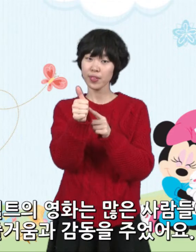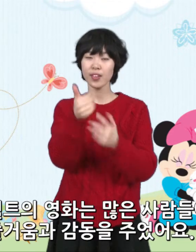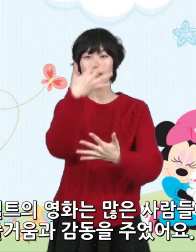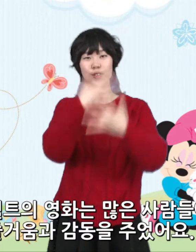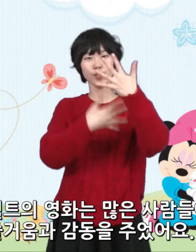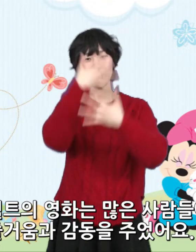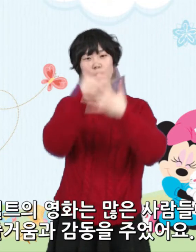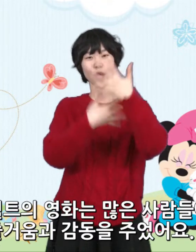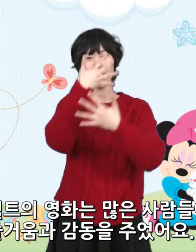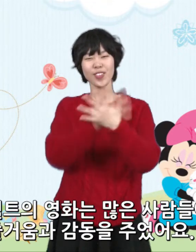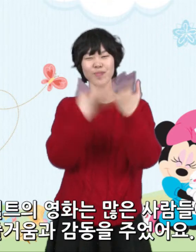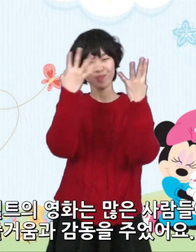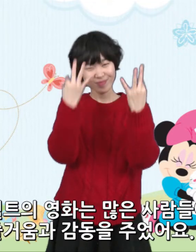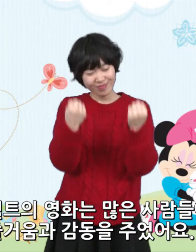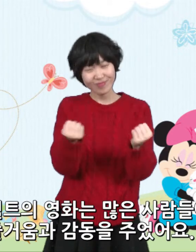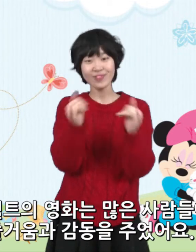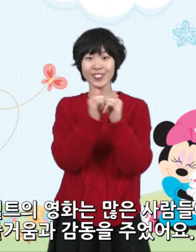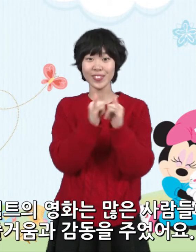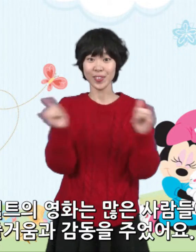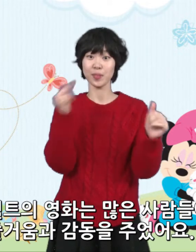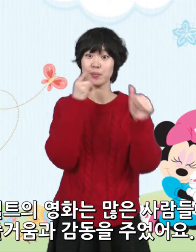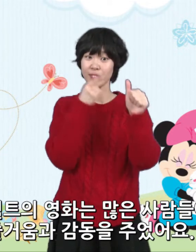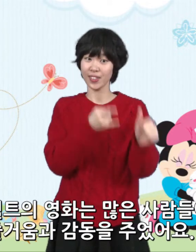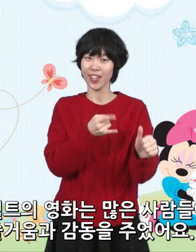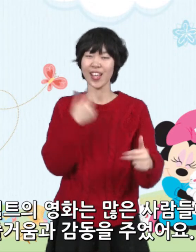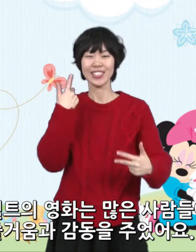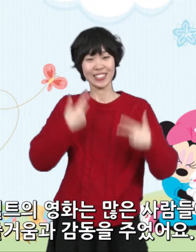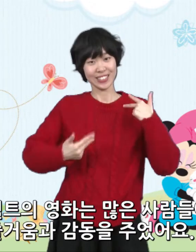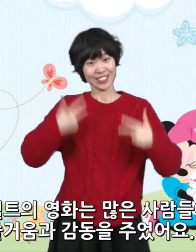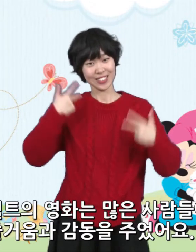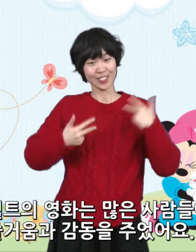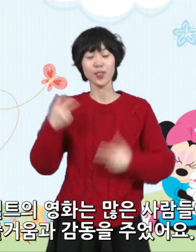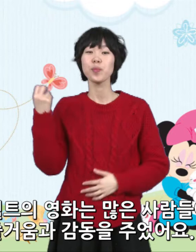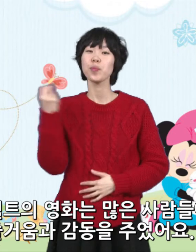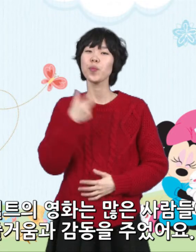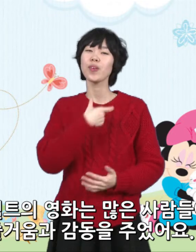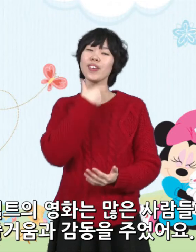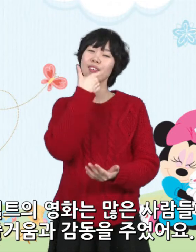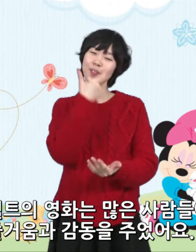월트의 영화는 많은 사람들에게 즐거움과 감동을 주었어요.